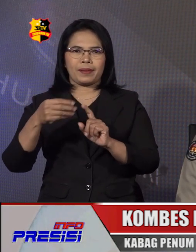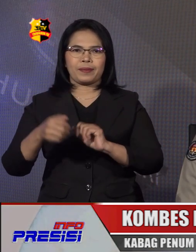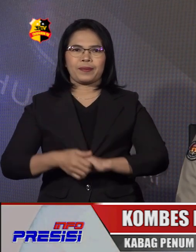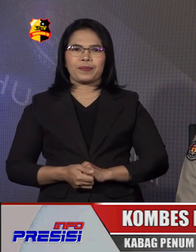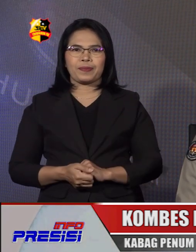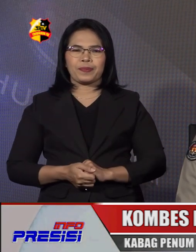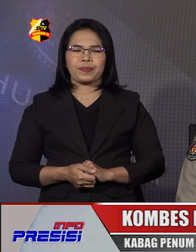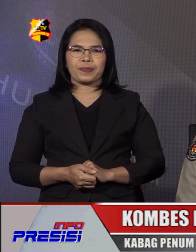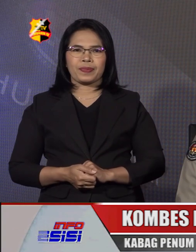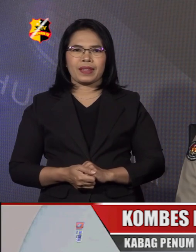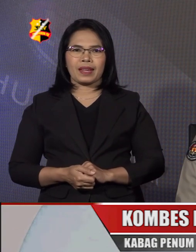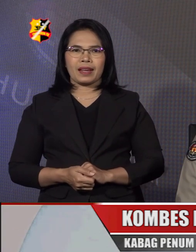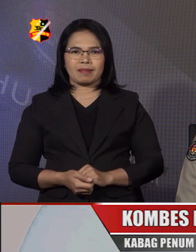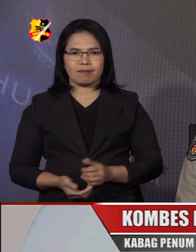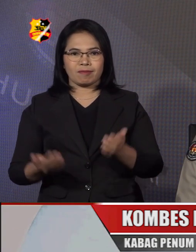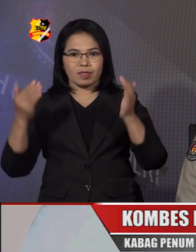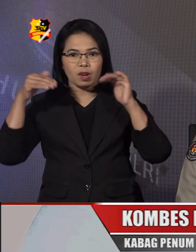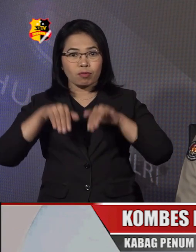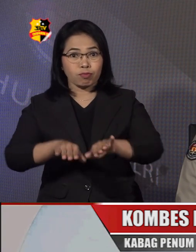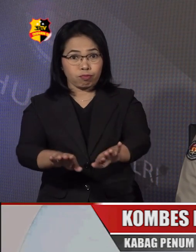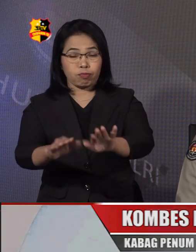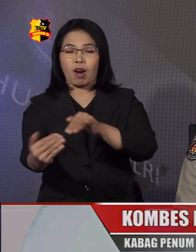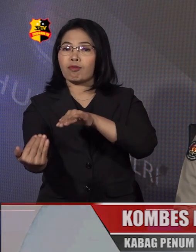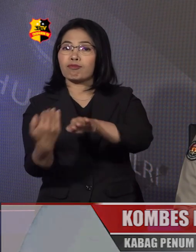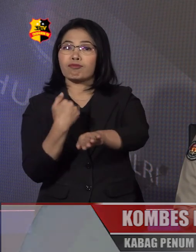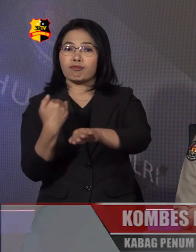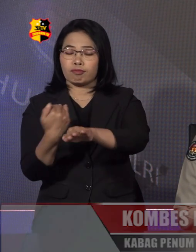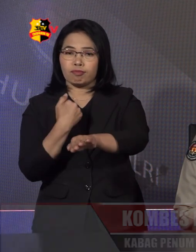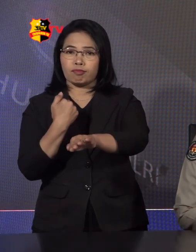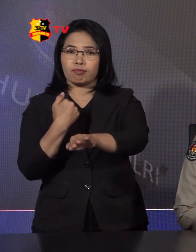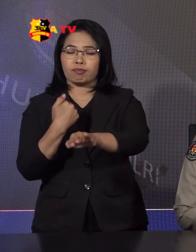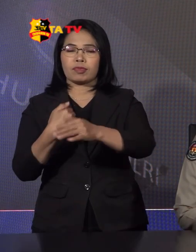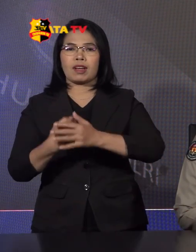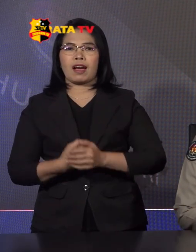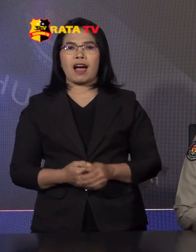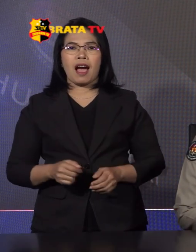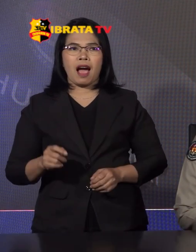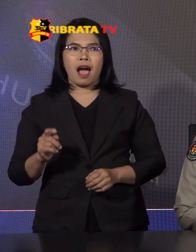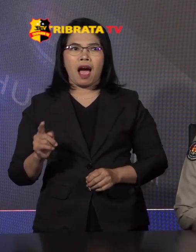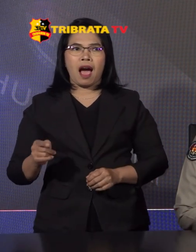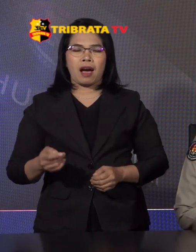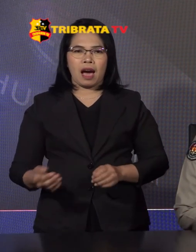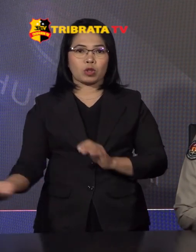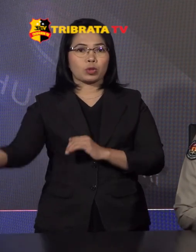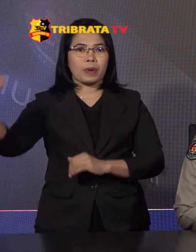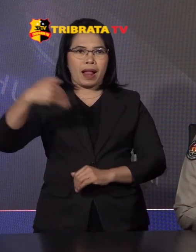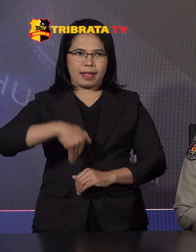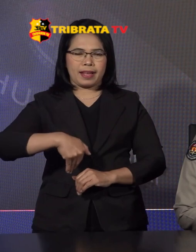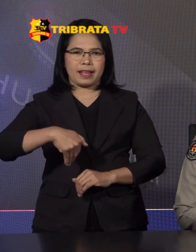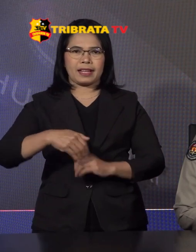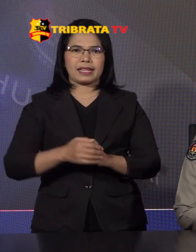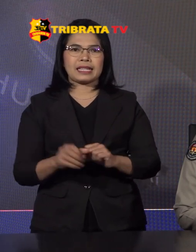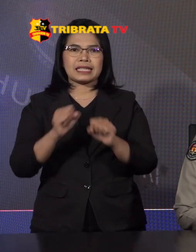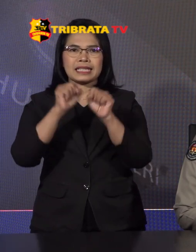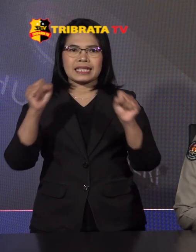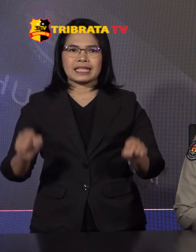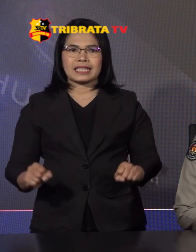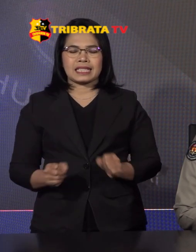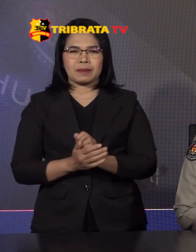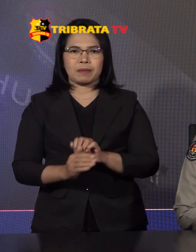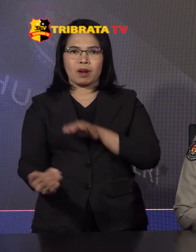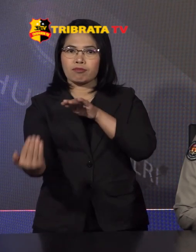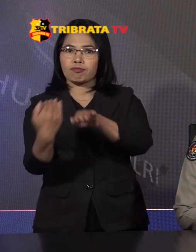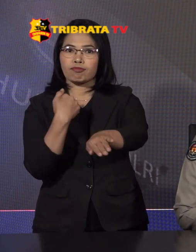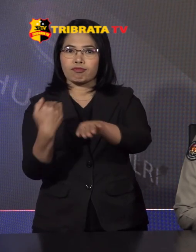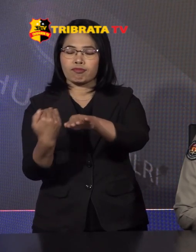pelaksanaan kontraflow dan one way juga dilaksanakan pada arus balik sistem kontraflow